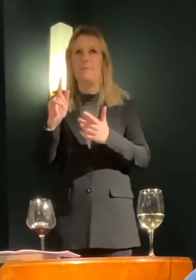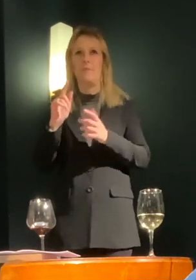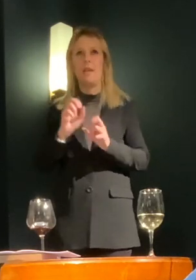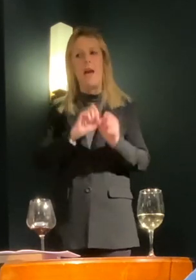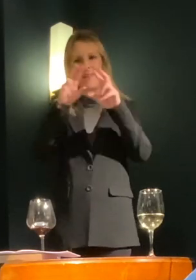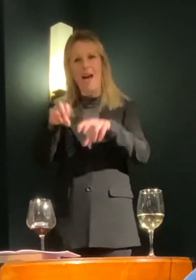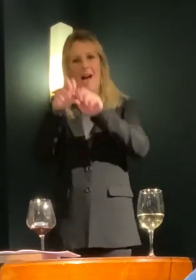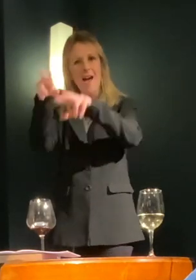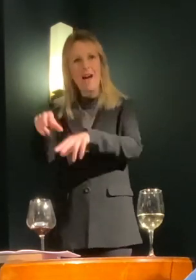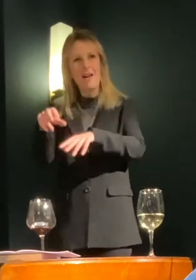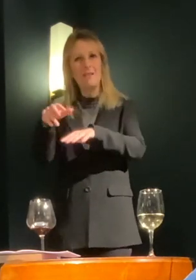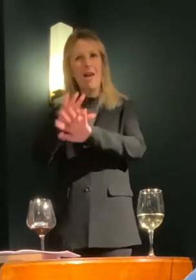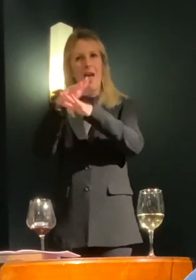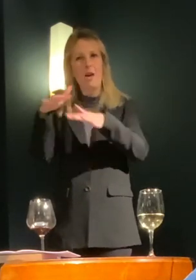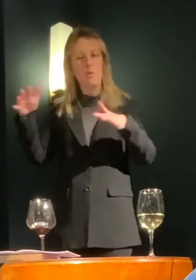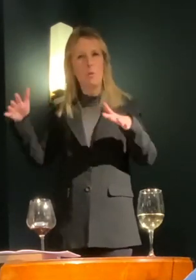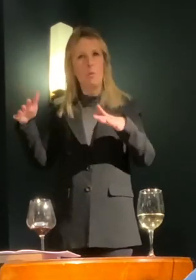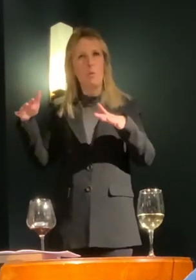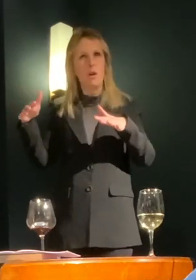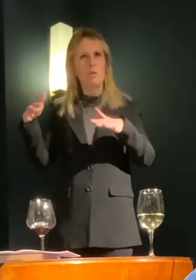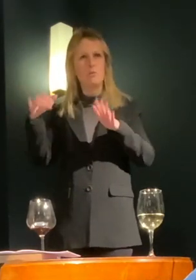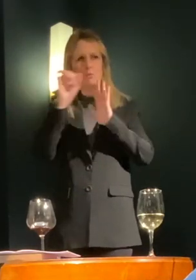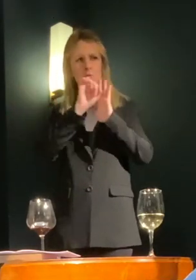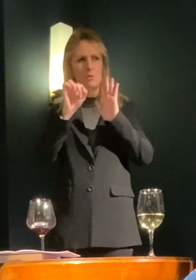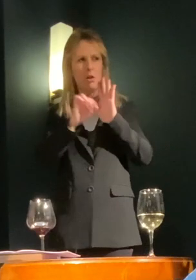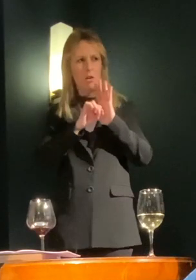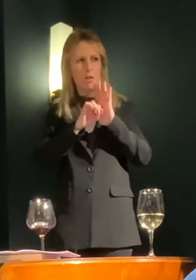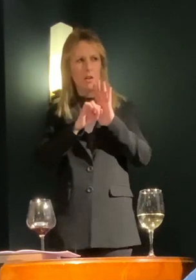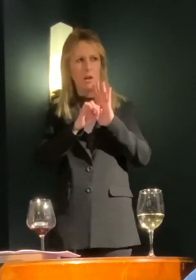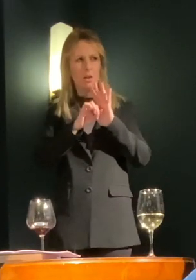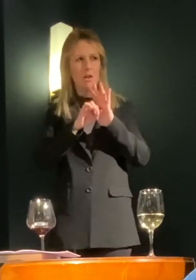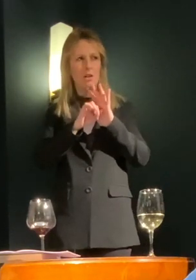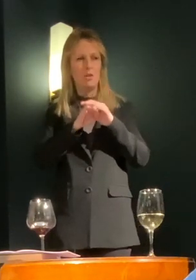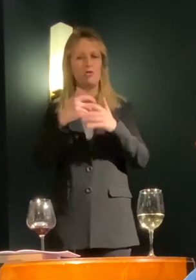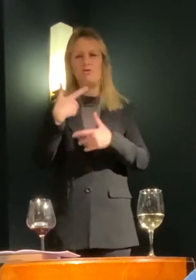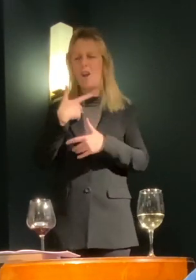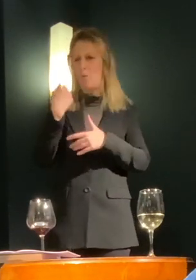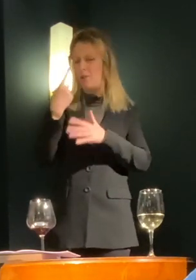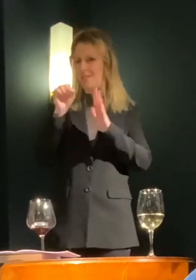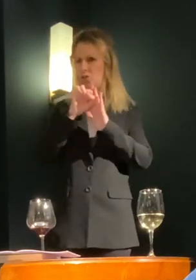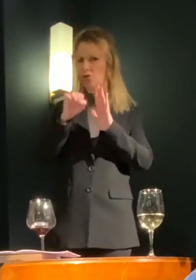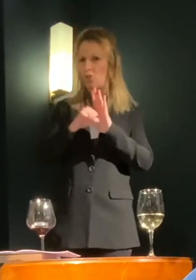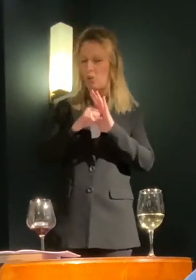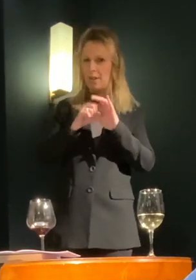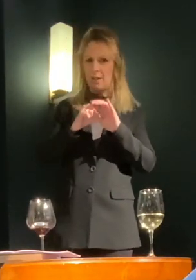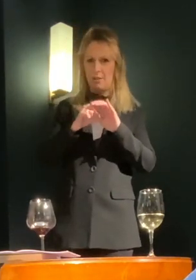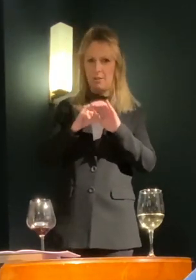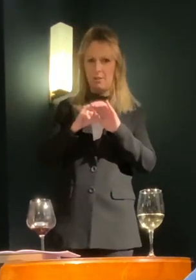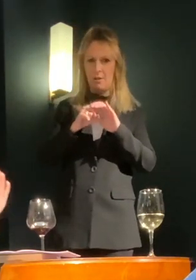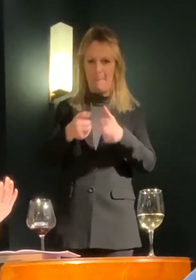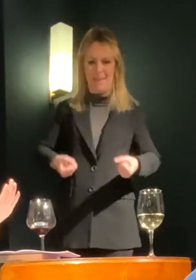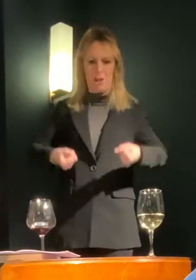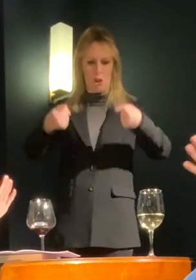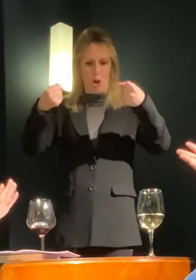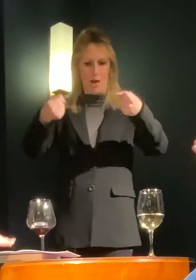nuota nell'acqua e tu alzi la... Metti il fuoco sotto, cioè questa storia della... C'è una rana che nuota in una pentola. E non è